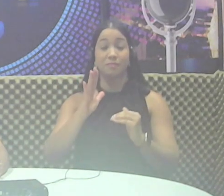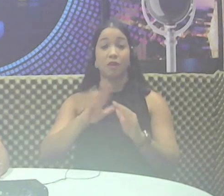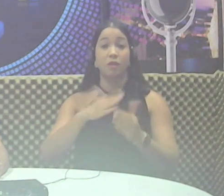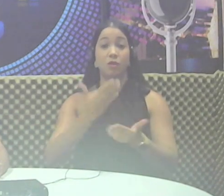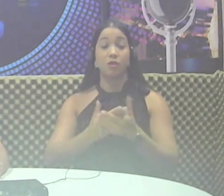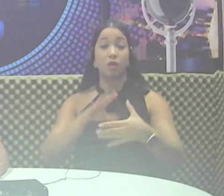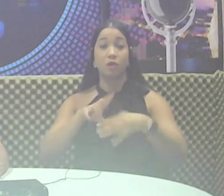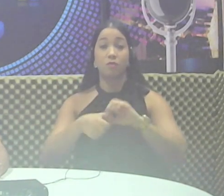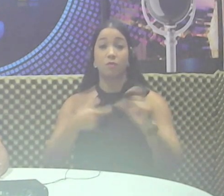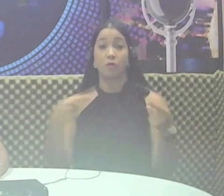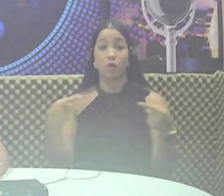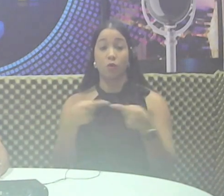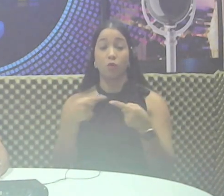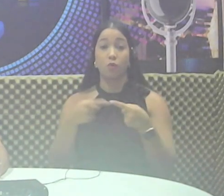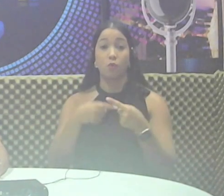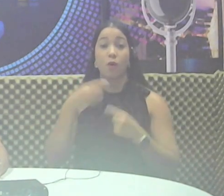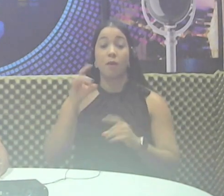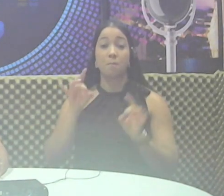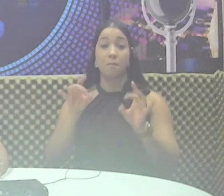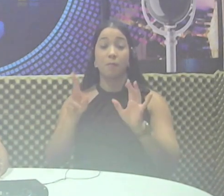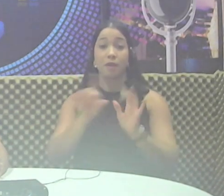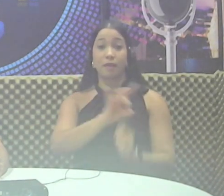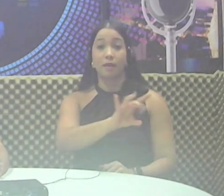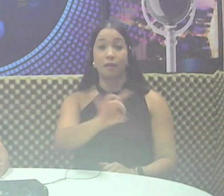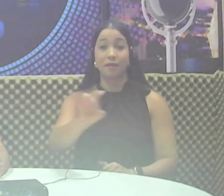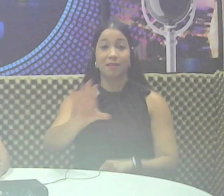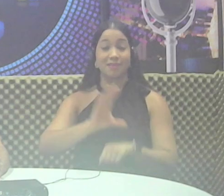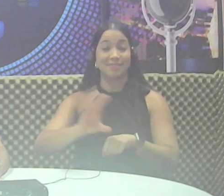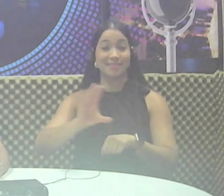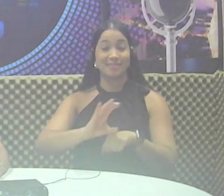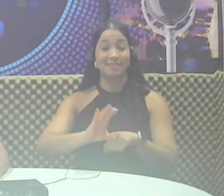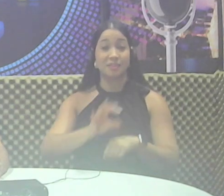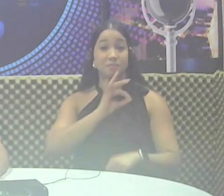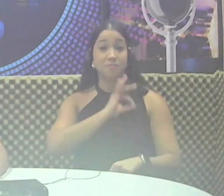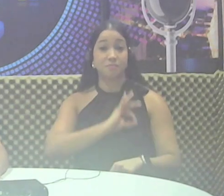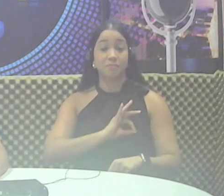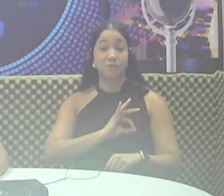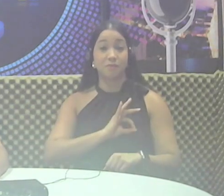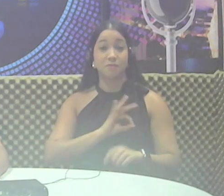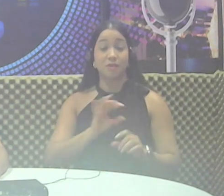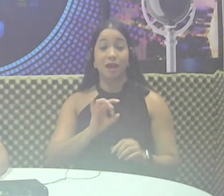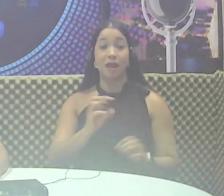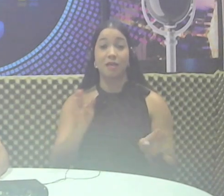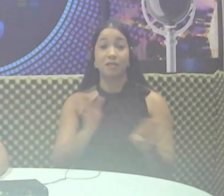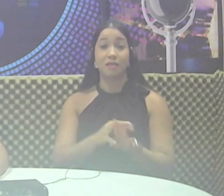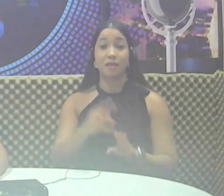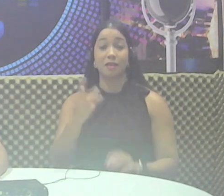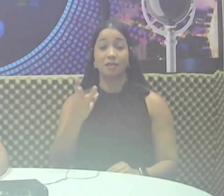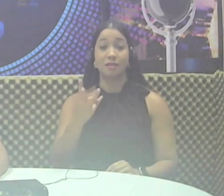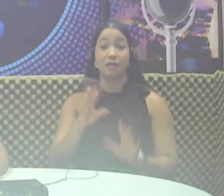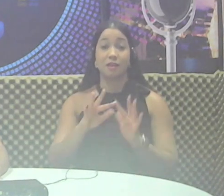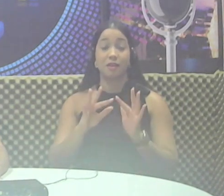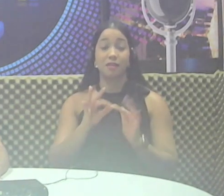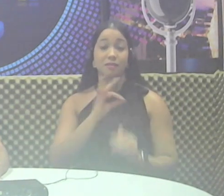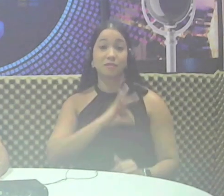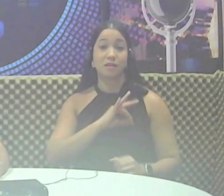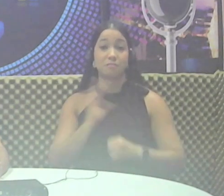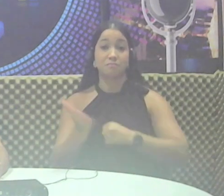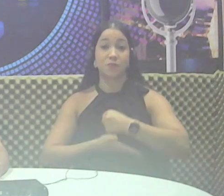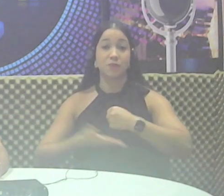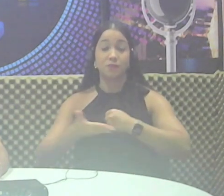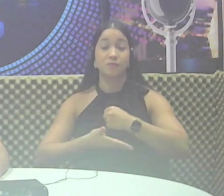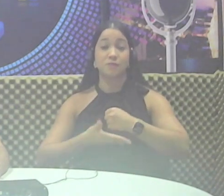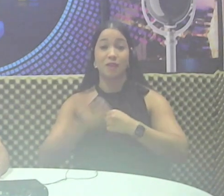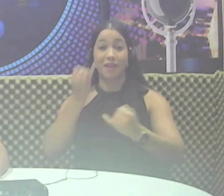escolaridade compatível com a especificidade de cada curso e renda familiar de no máximo 3 salários mínimos. Para mais